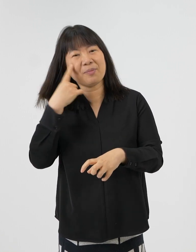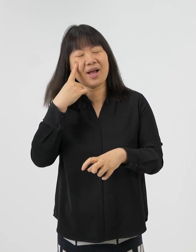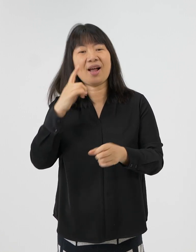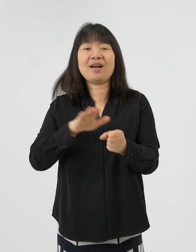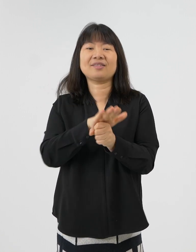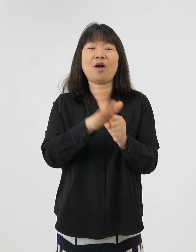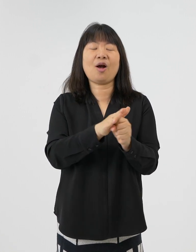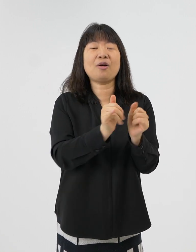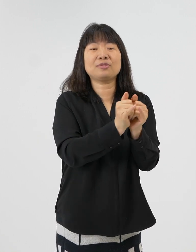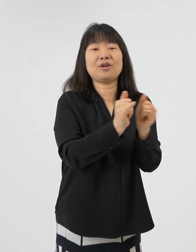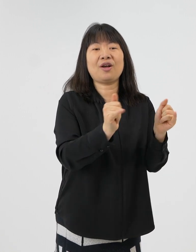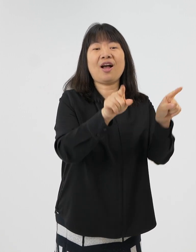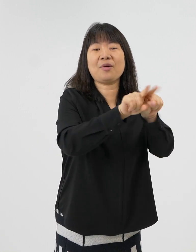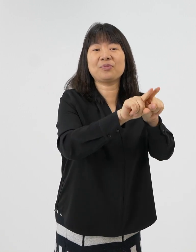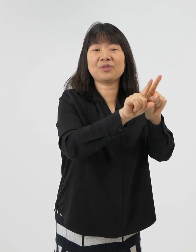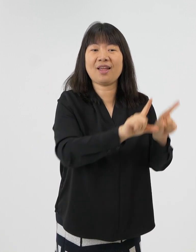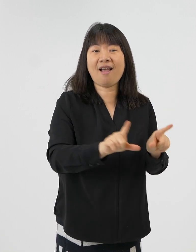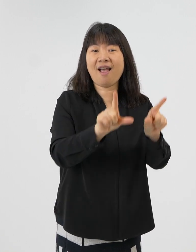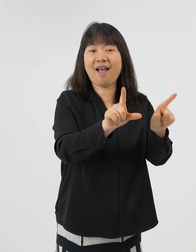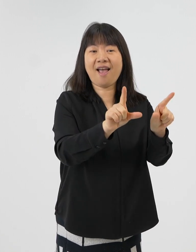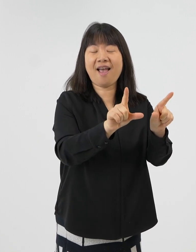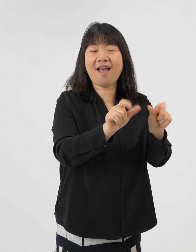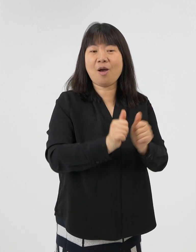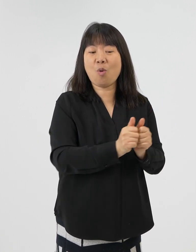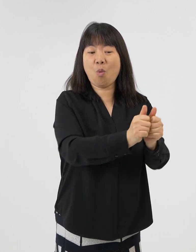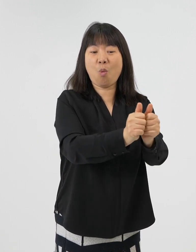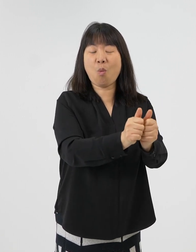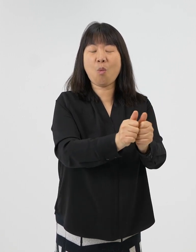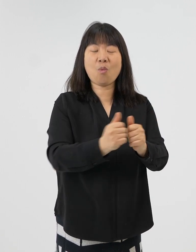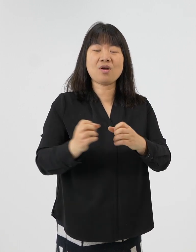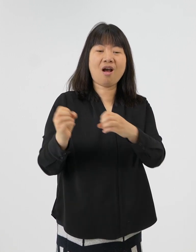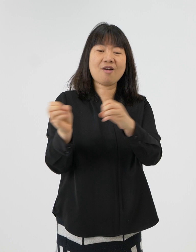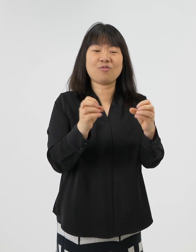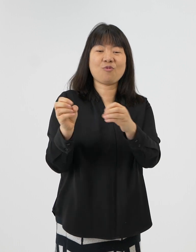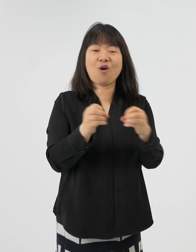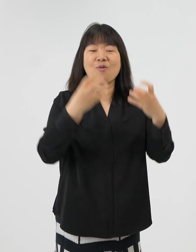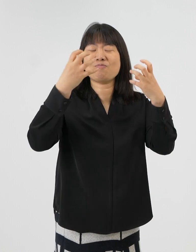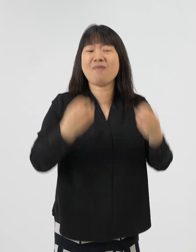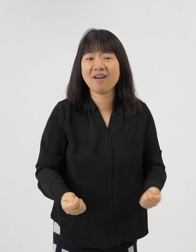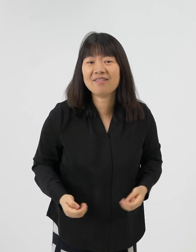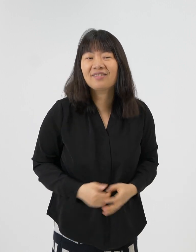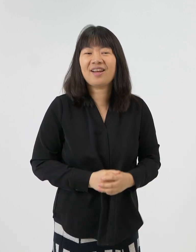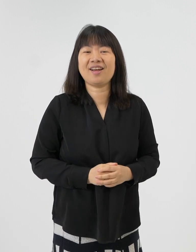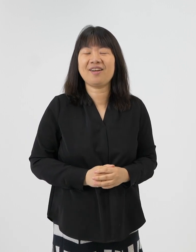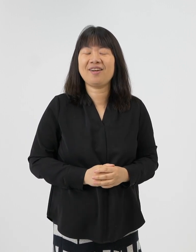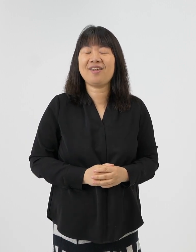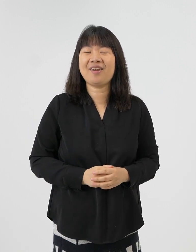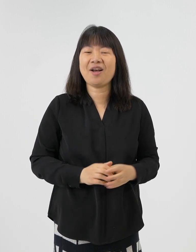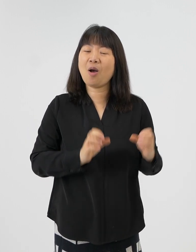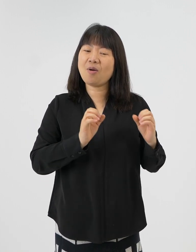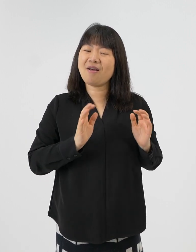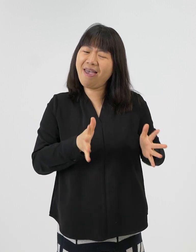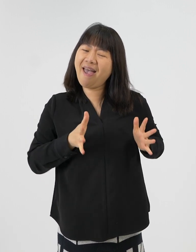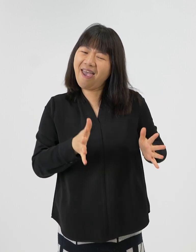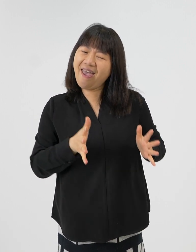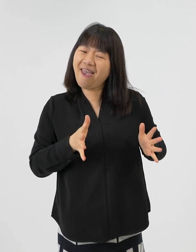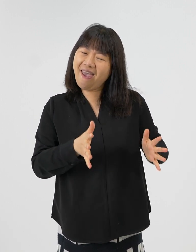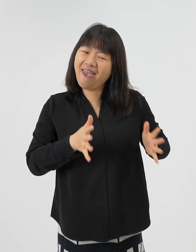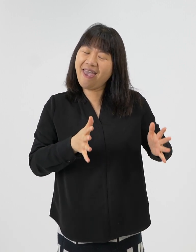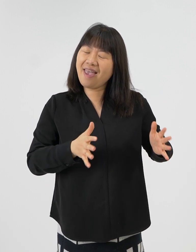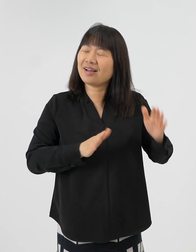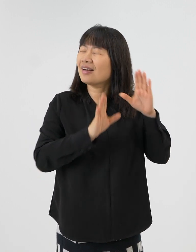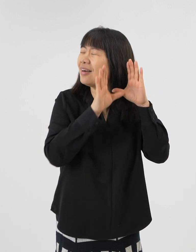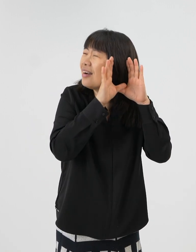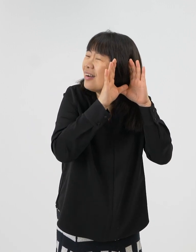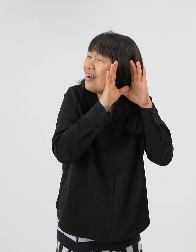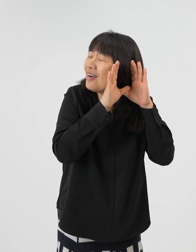함께 있으면 할 얘기가 많죠. 근데 그 할 얘기를 가만히 들어보면